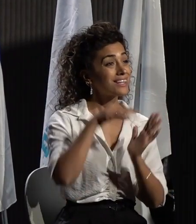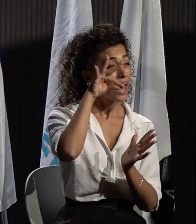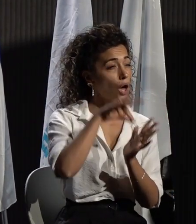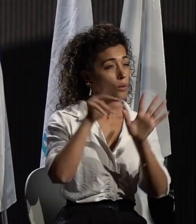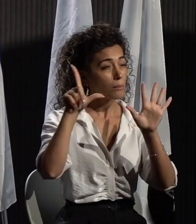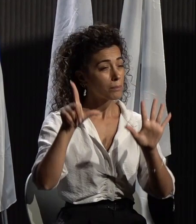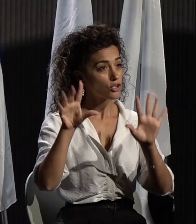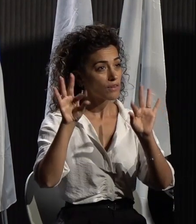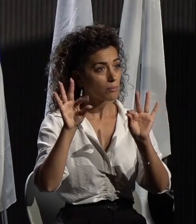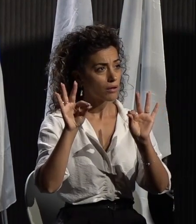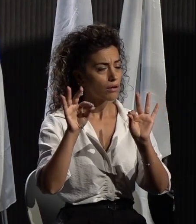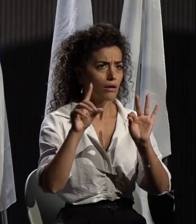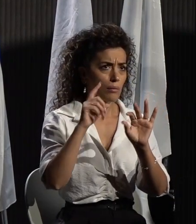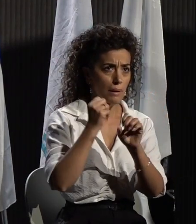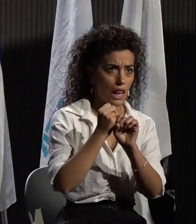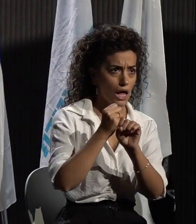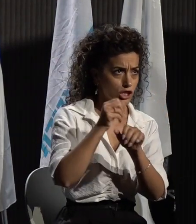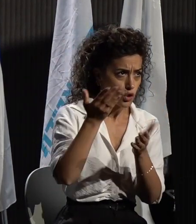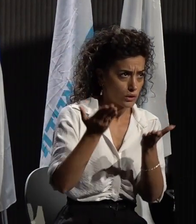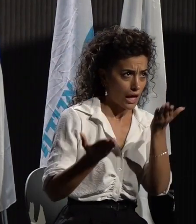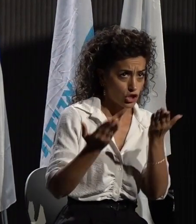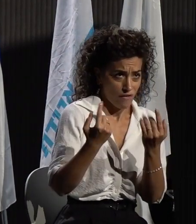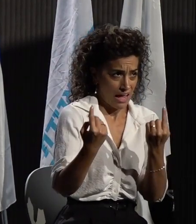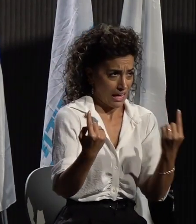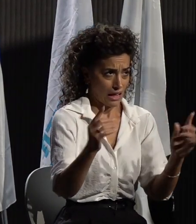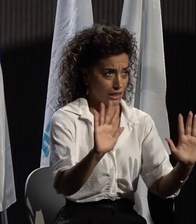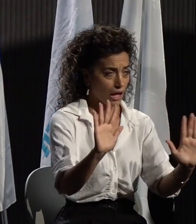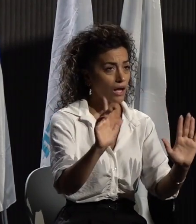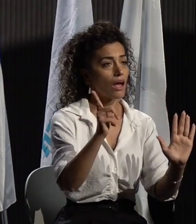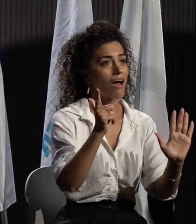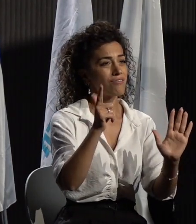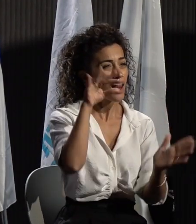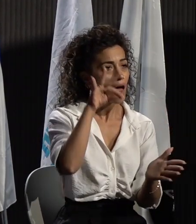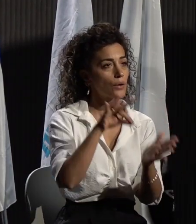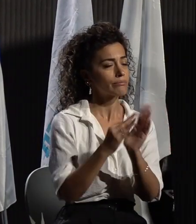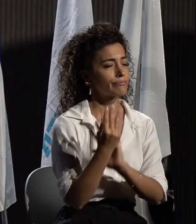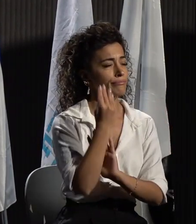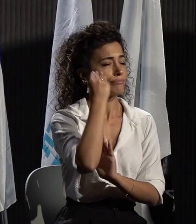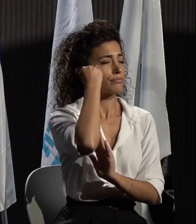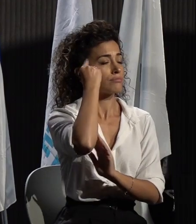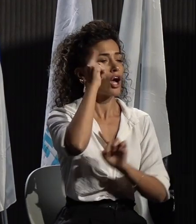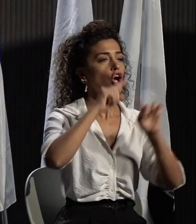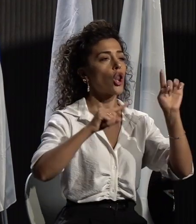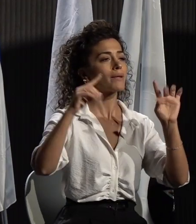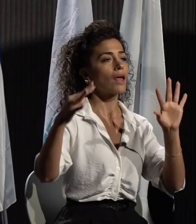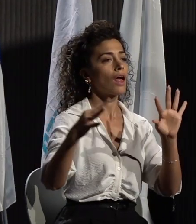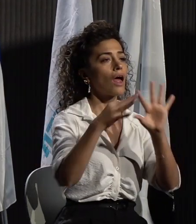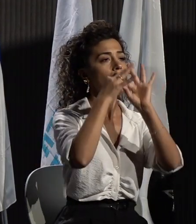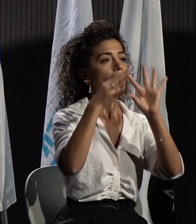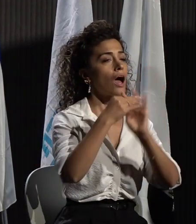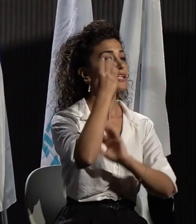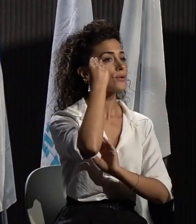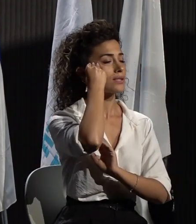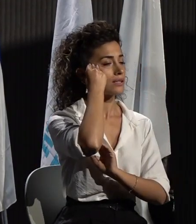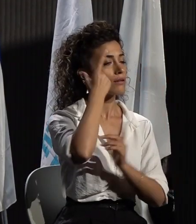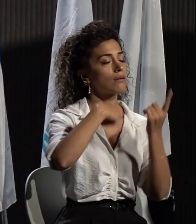מיד, בלי להשוות באמת אחד לאחד, אבל העלו מיד שורה של אסוציאציות,